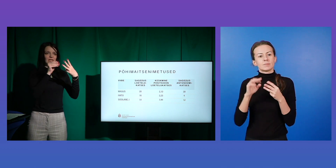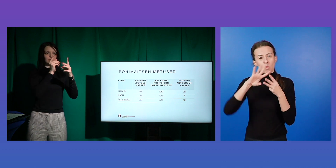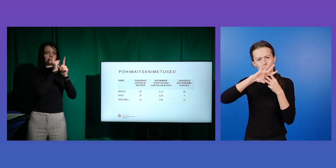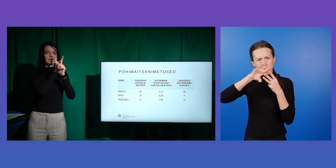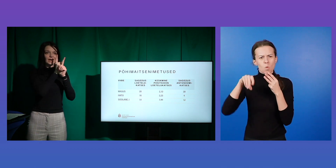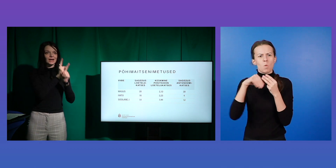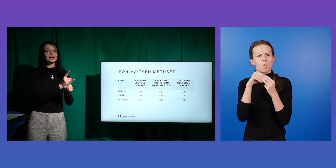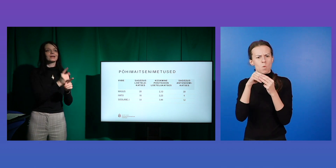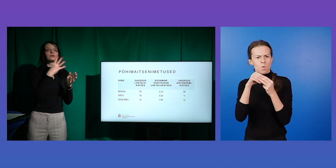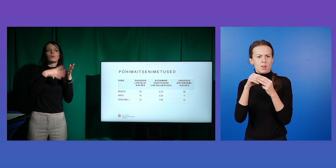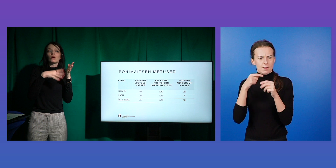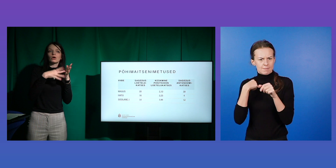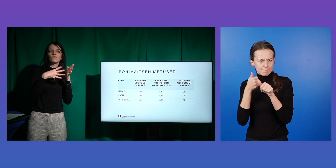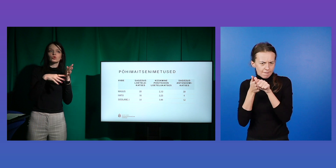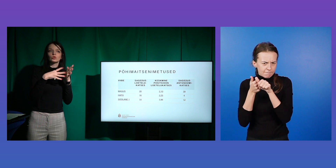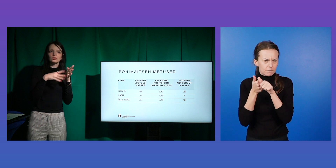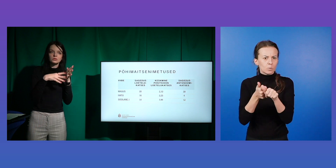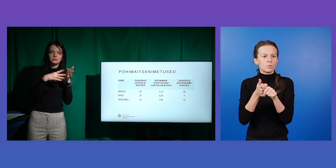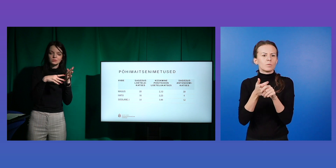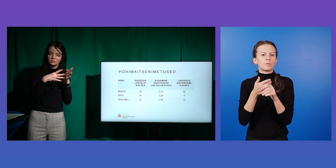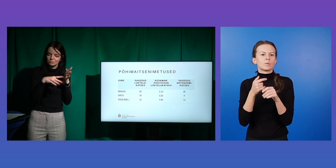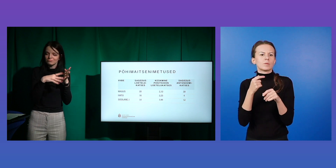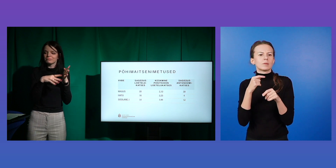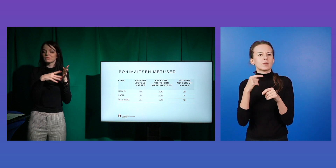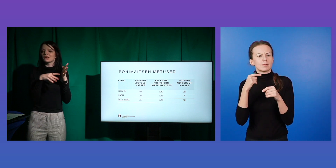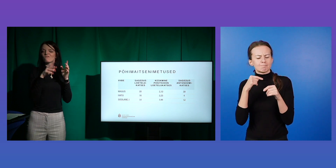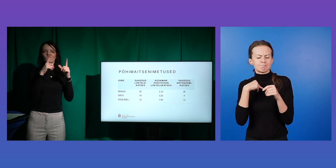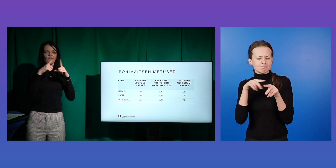nüüd 3 sõna on kõik nagu